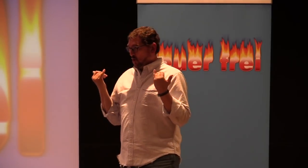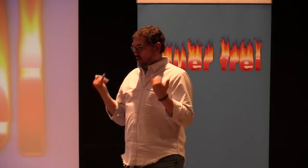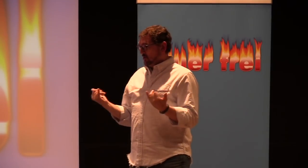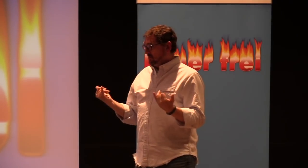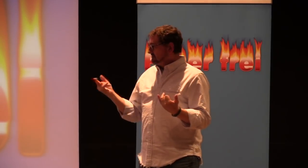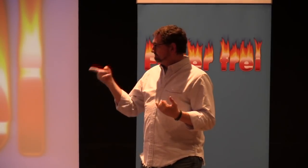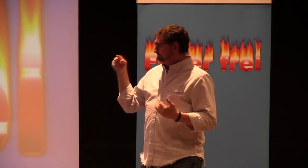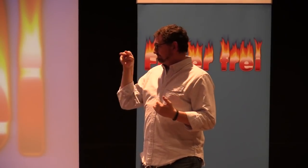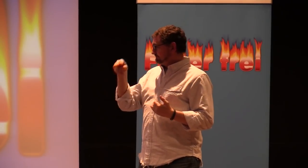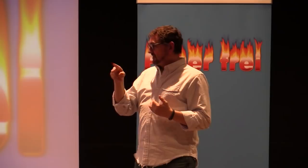ganzen Konstrukt.